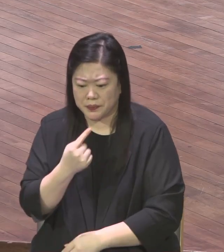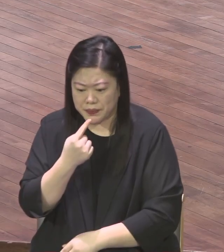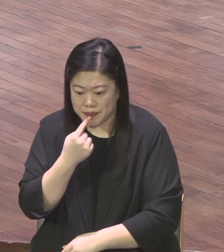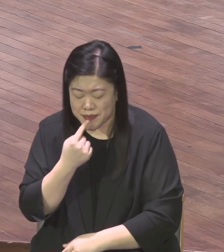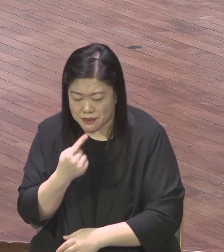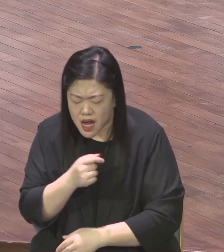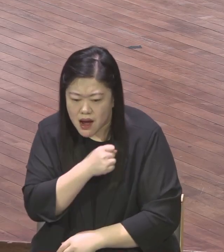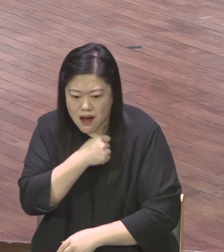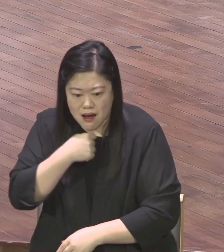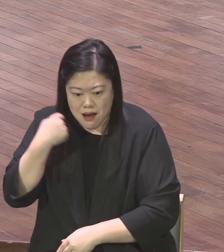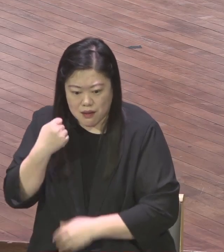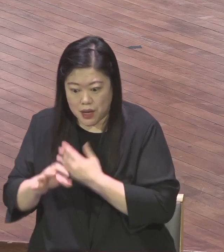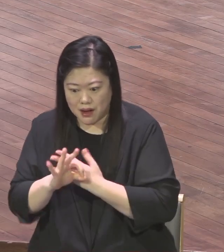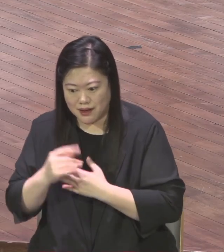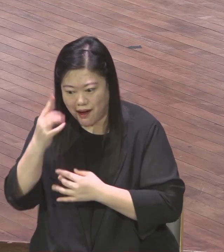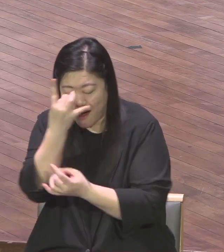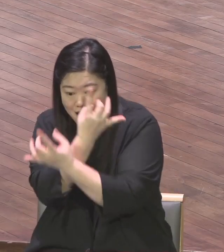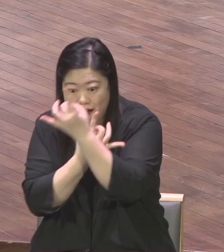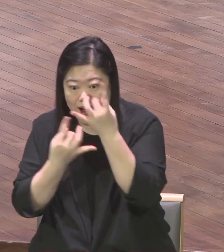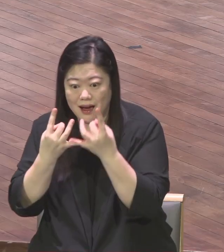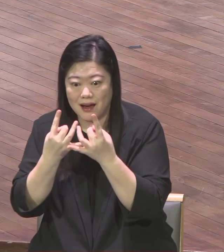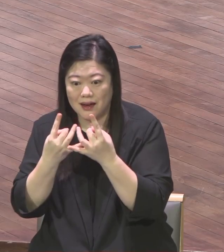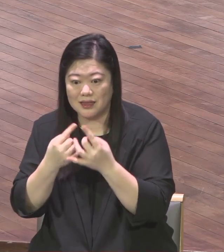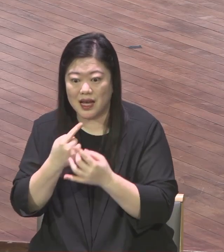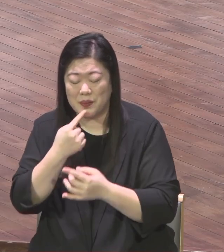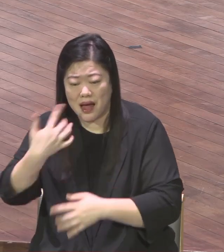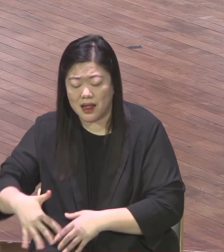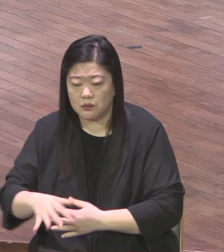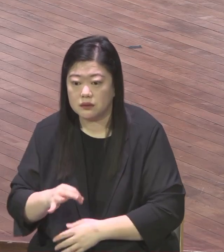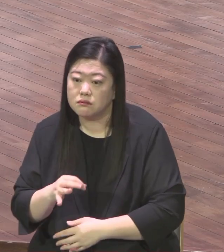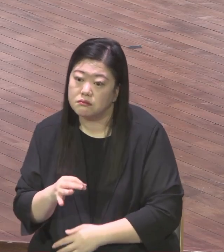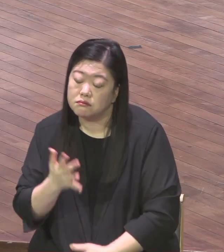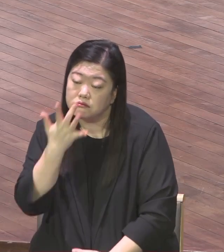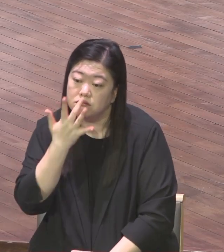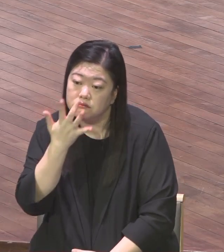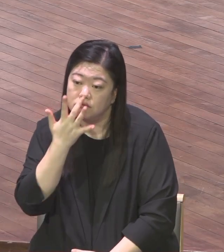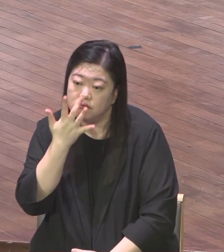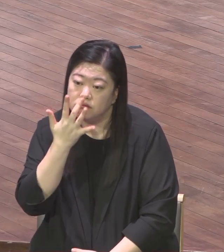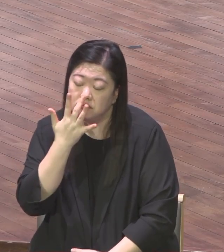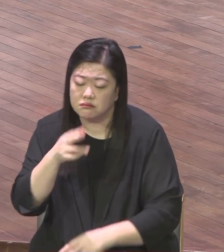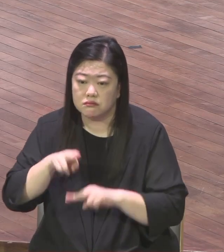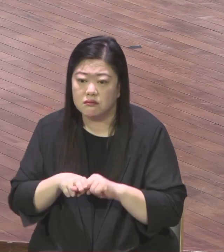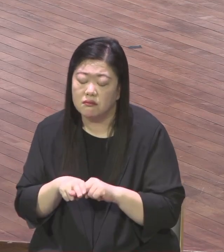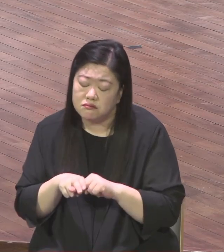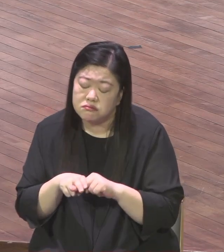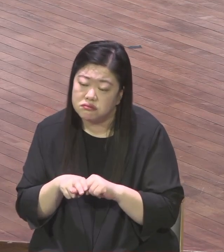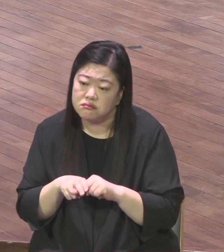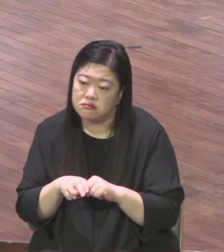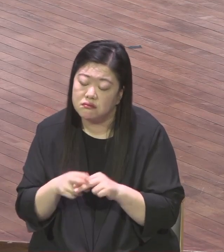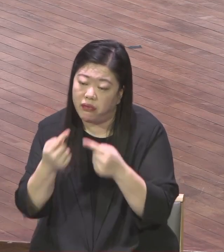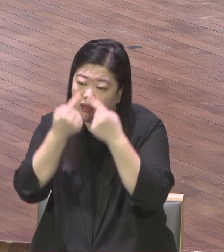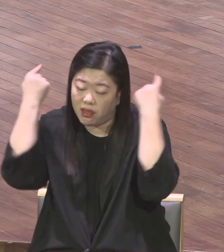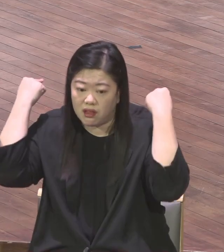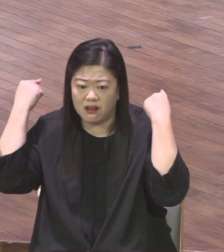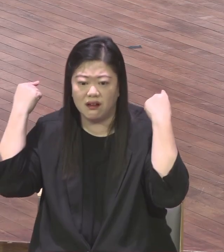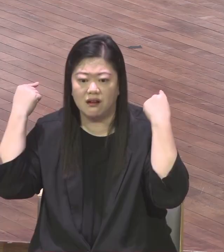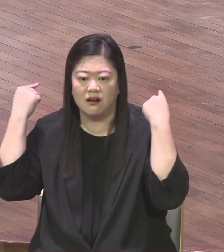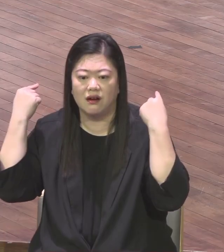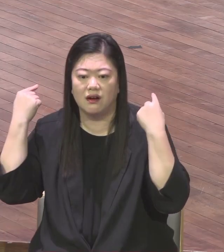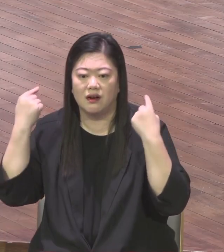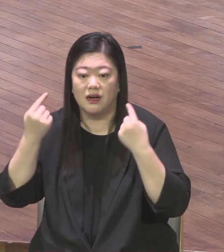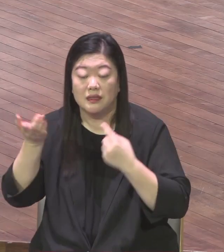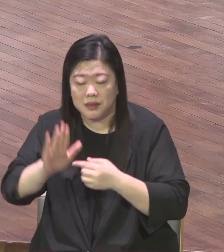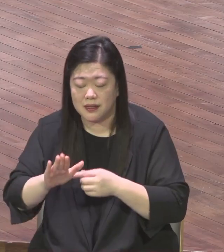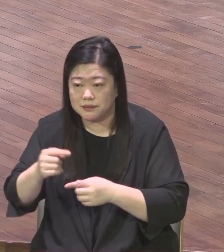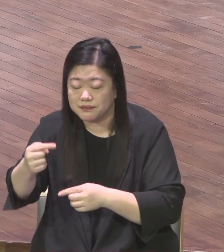하나님이 나를 인도하시구나. 하나님이 깨닫게 하시구나. 하나님이 보게 하시구나. 하나님 듣게